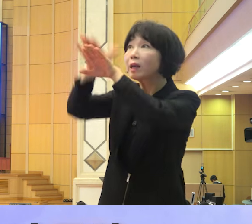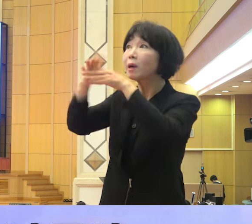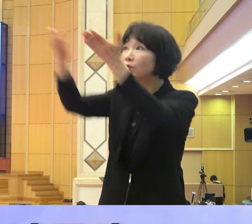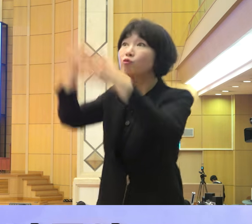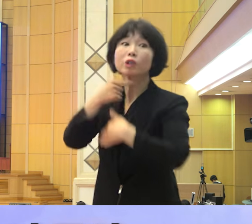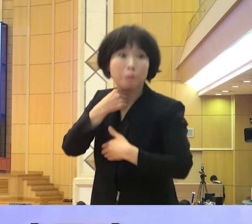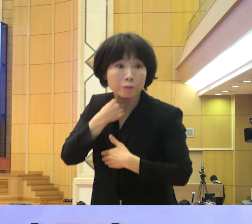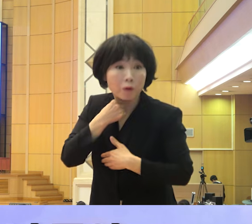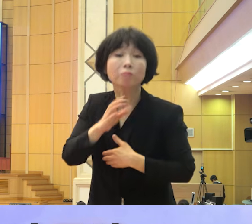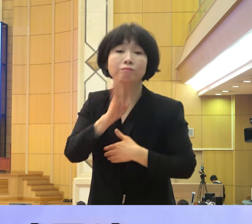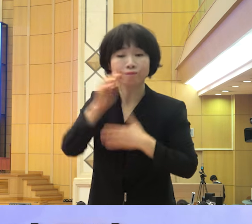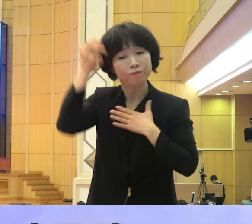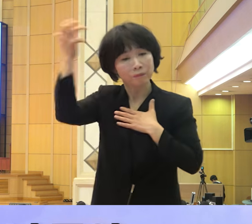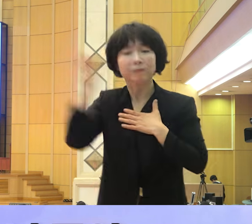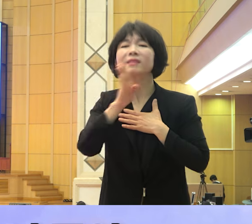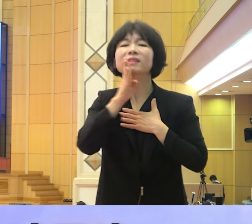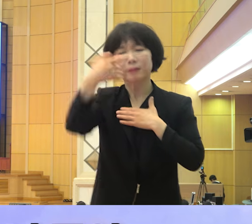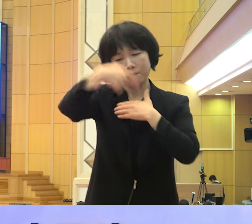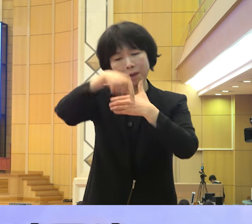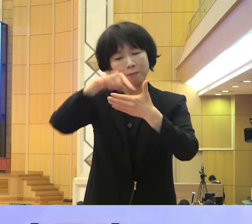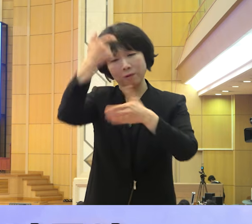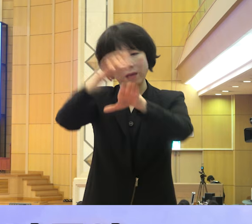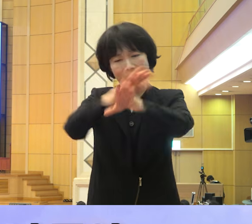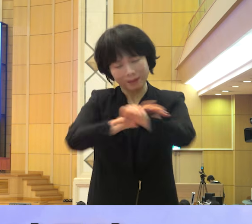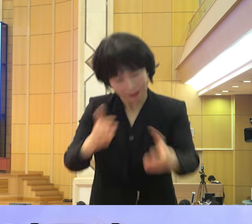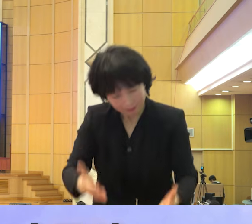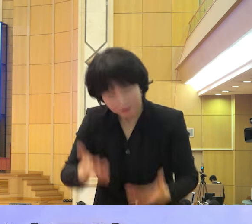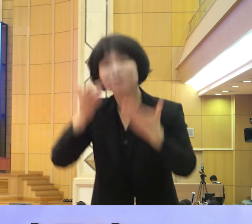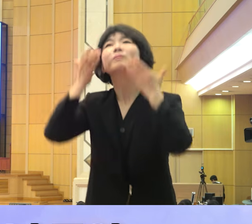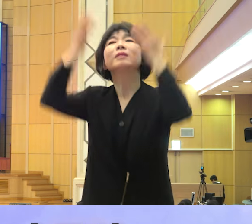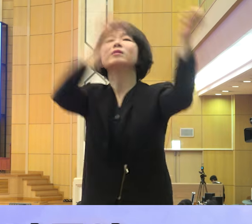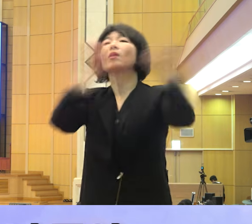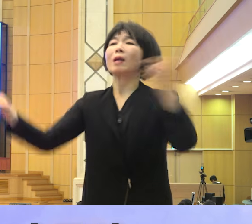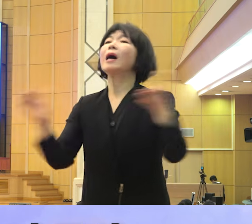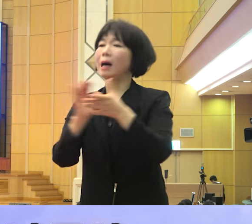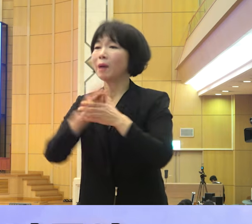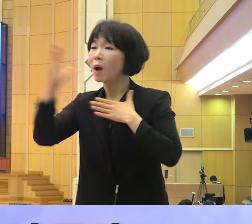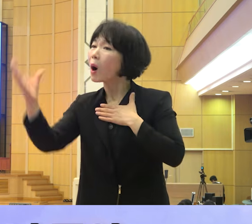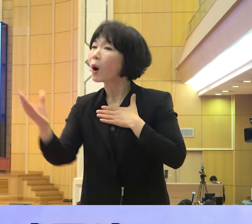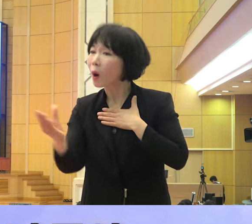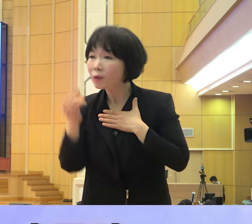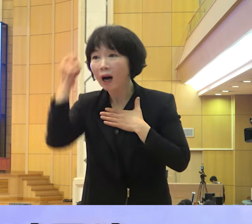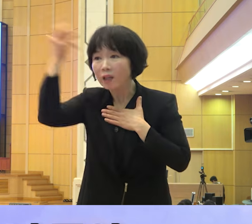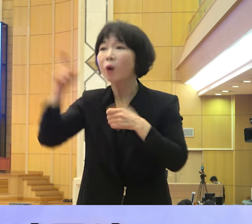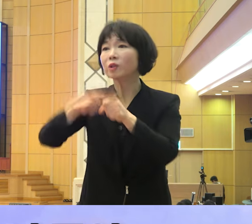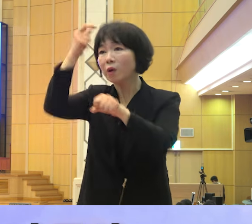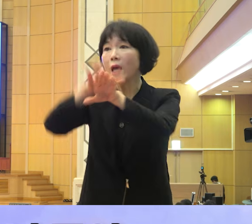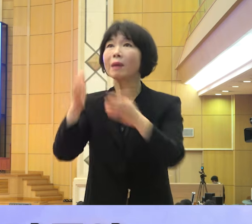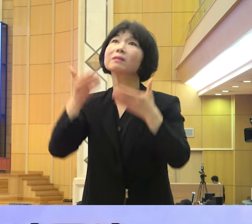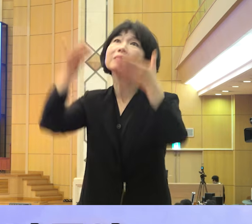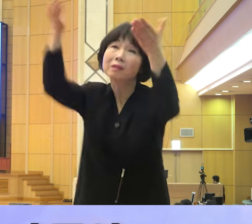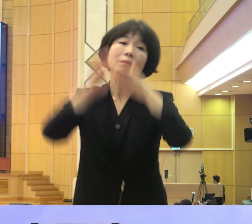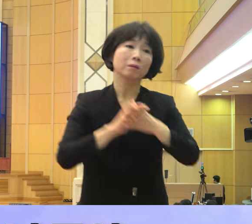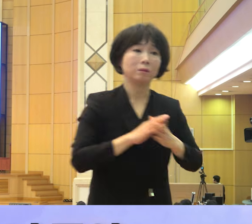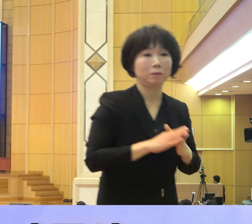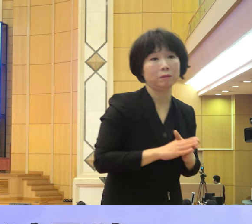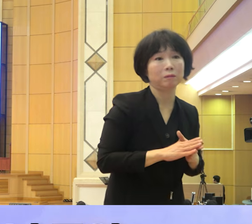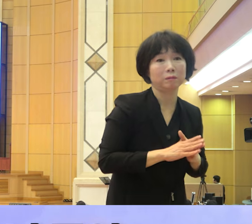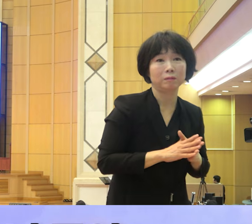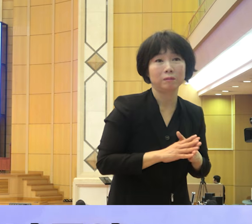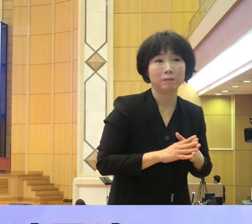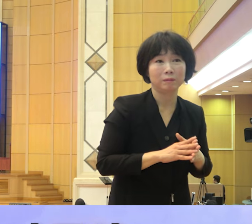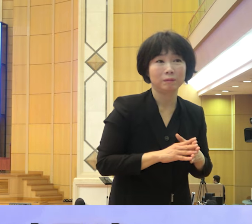드린다면 신령과 진정으로 예배할지니라. 거룩한 산제사, 영적 예배 드려야지. 오늘날